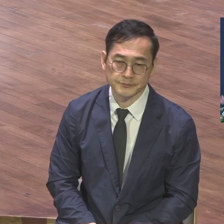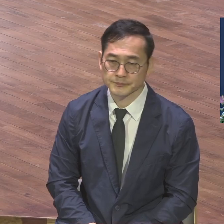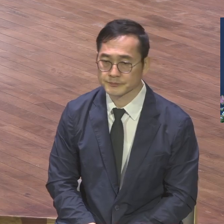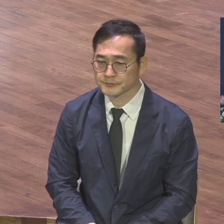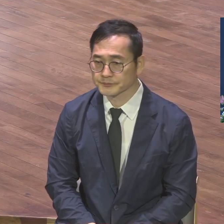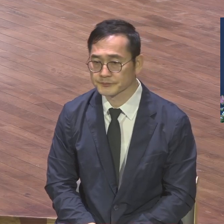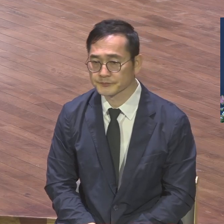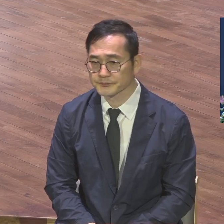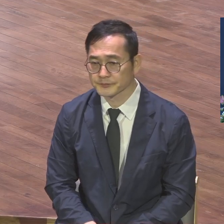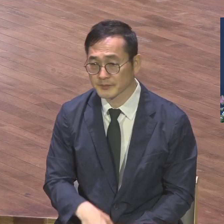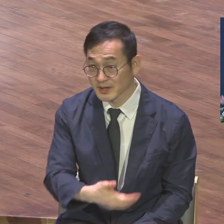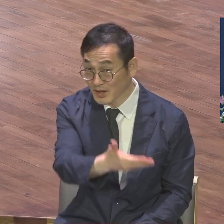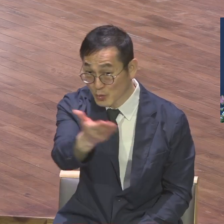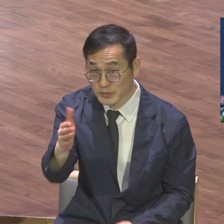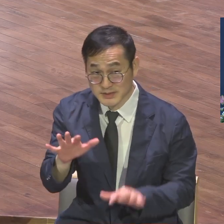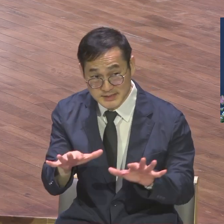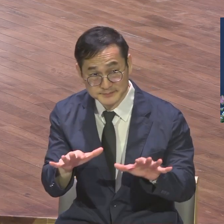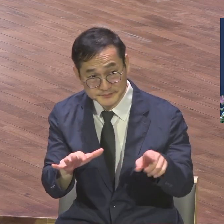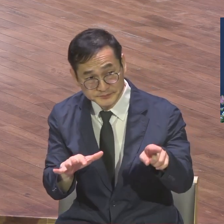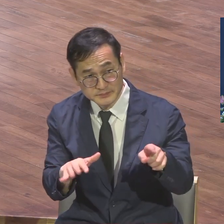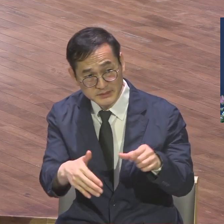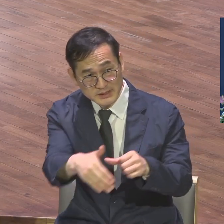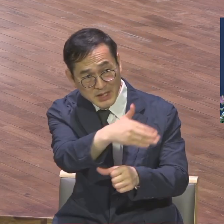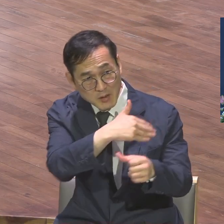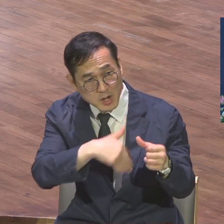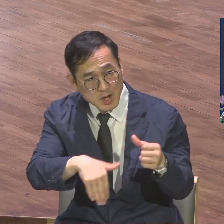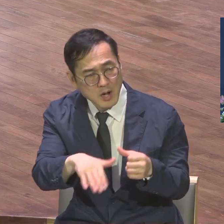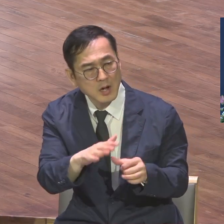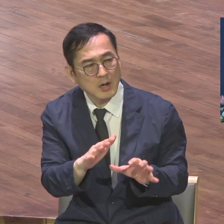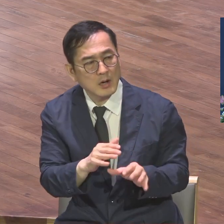영계 모든 성도들 이런 시대적 현실 속에서